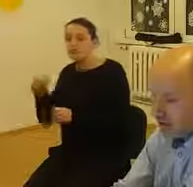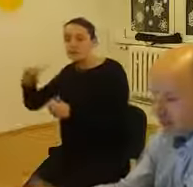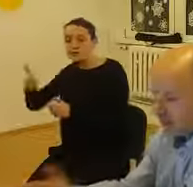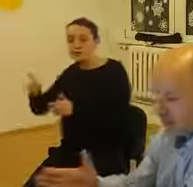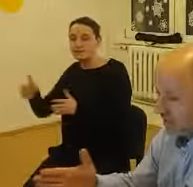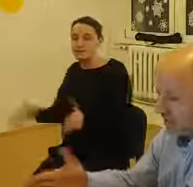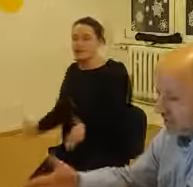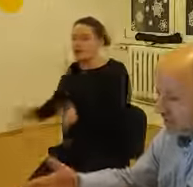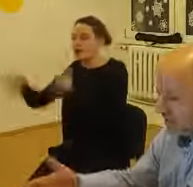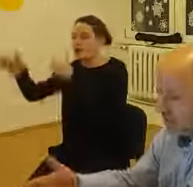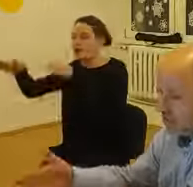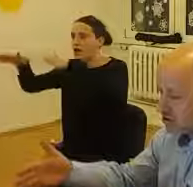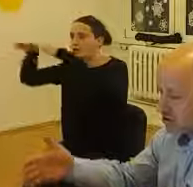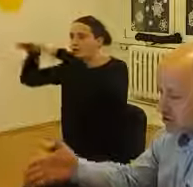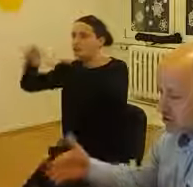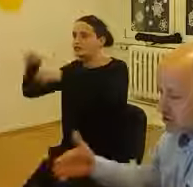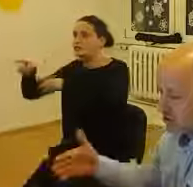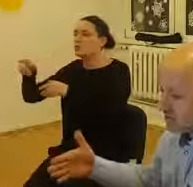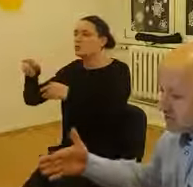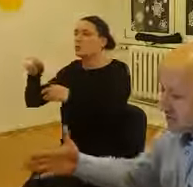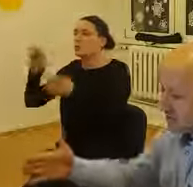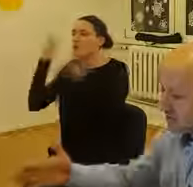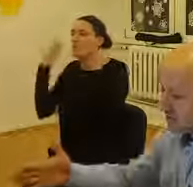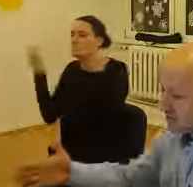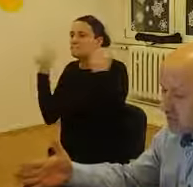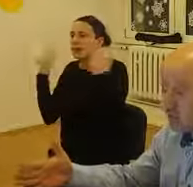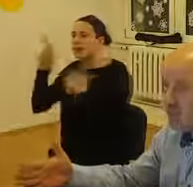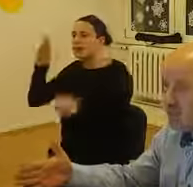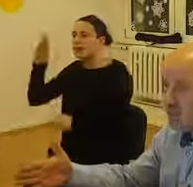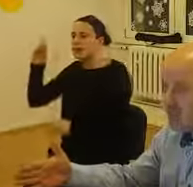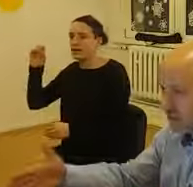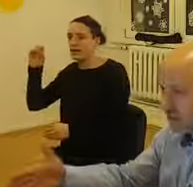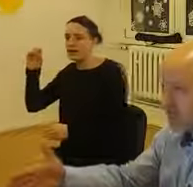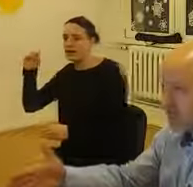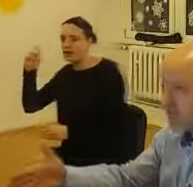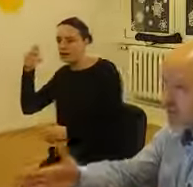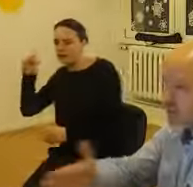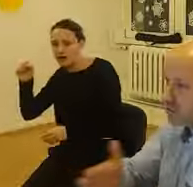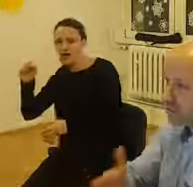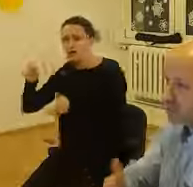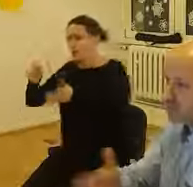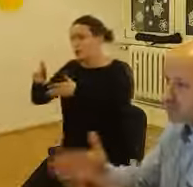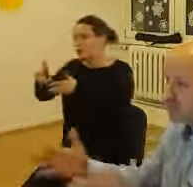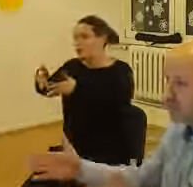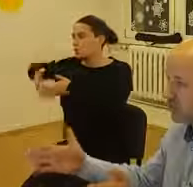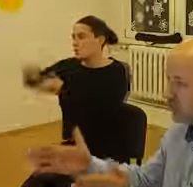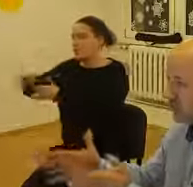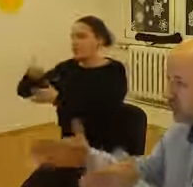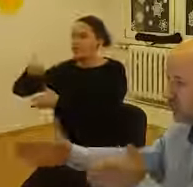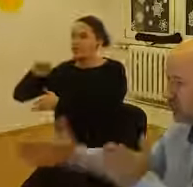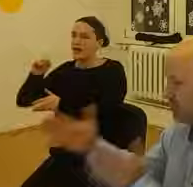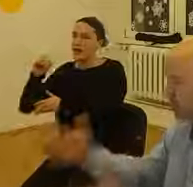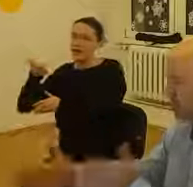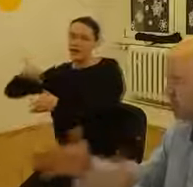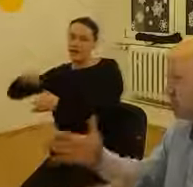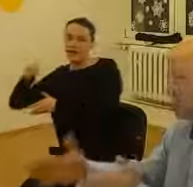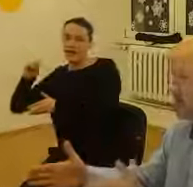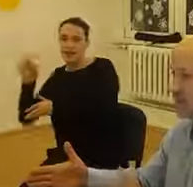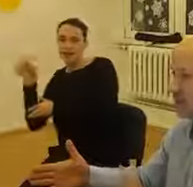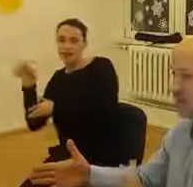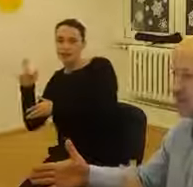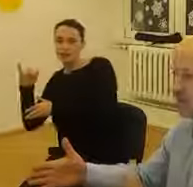pomiędzy ciągiem pieszym idąc z Jelitkowskiego dworu, a Obrońców Wybrzeża. Pomiędzy tymi dwoma